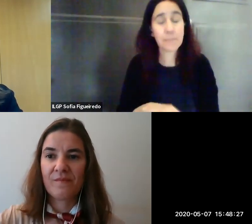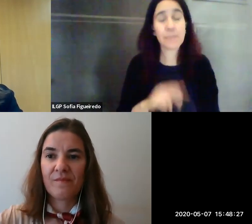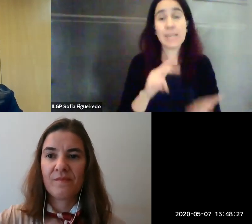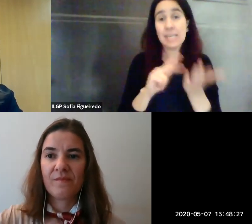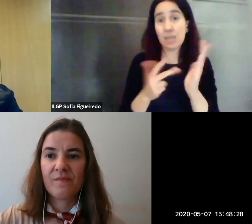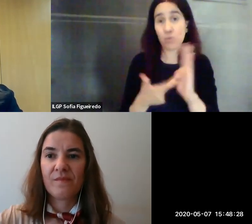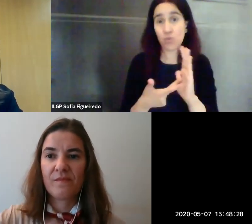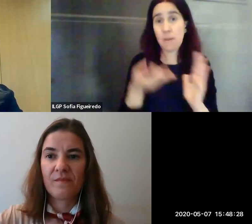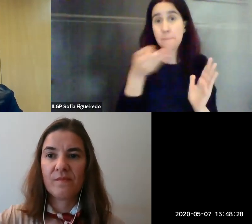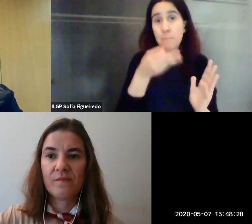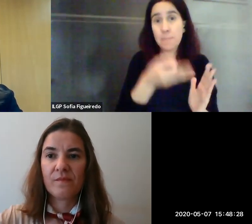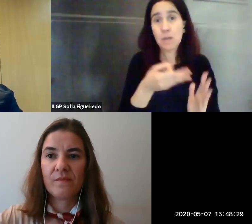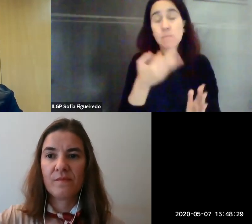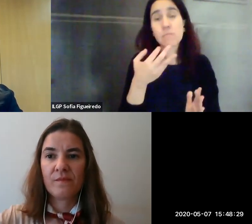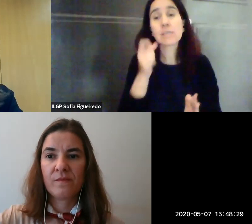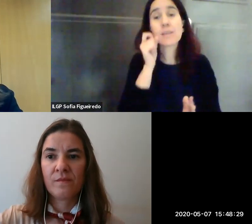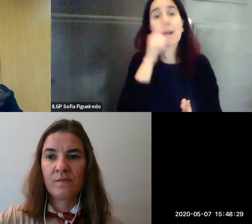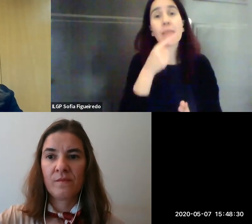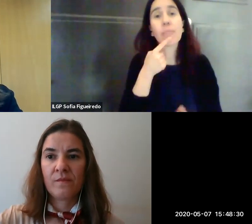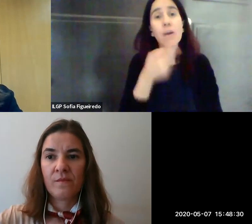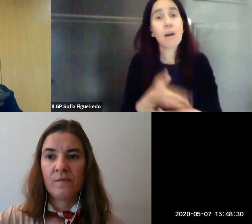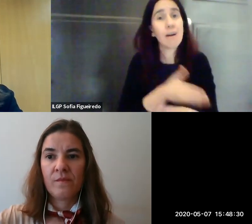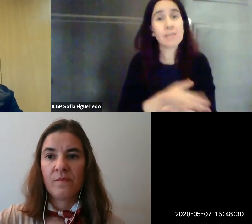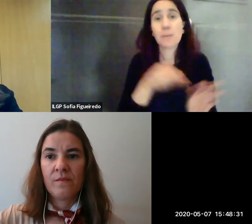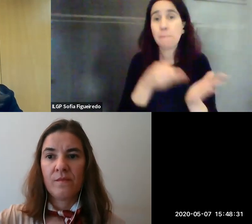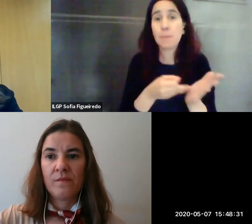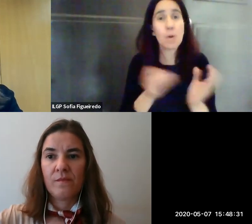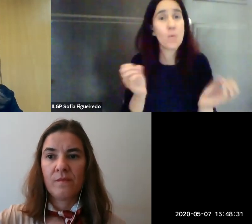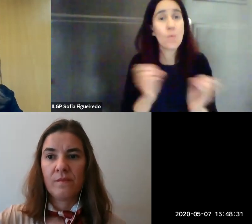tecnologia, provavelmente para quem não era utilizador habitual,